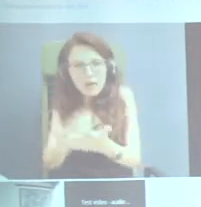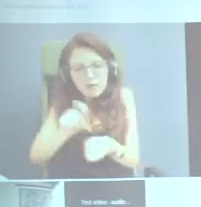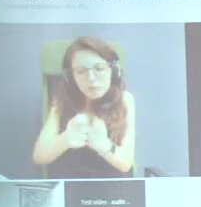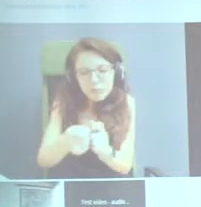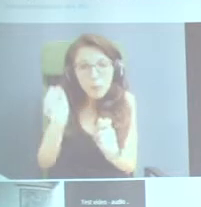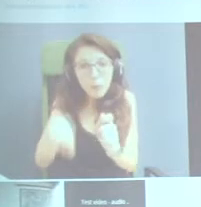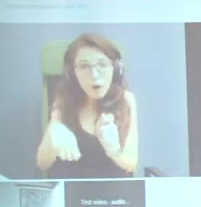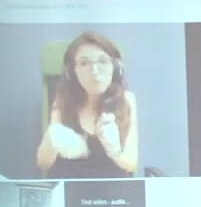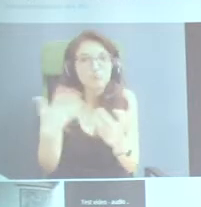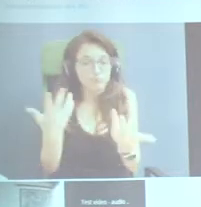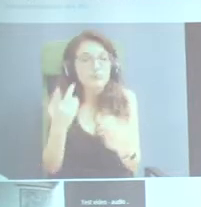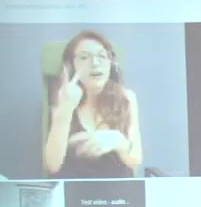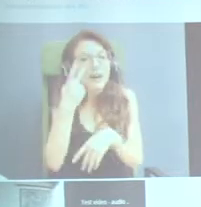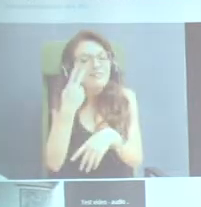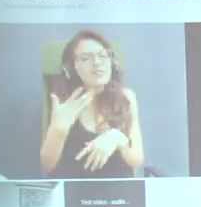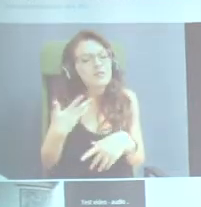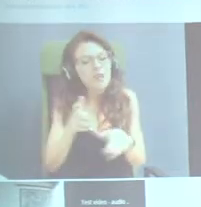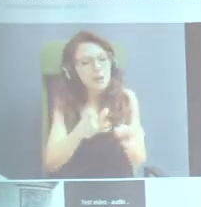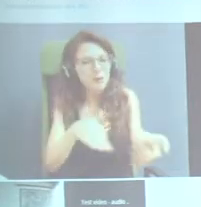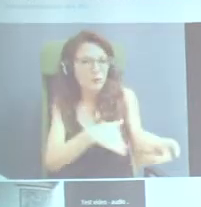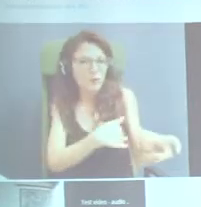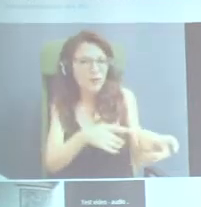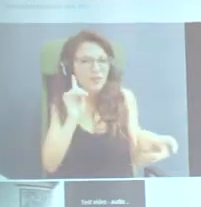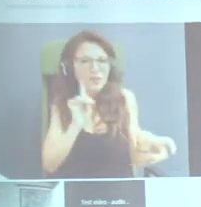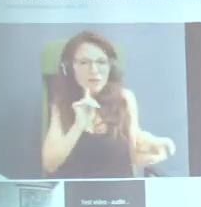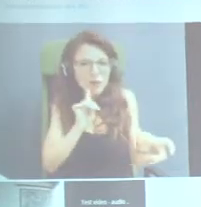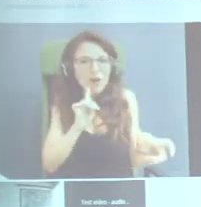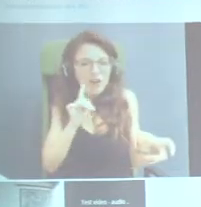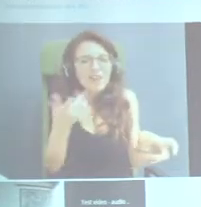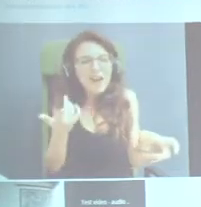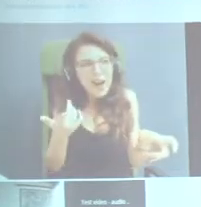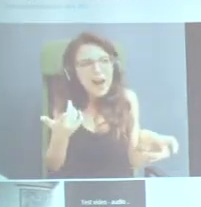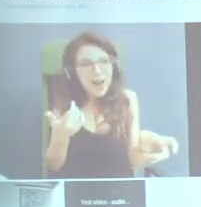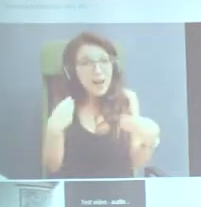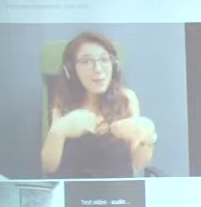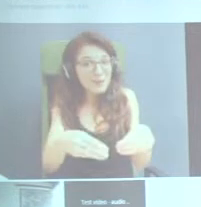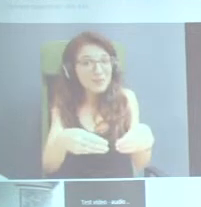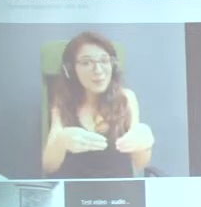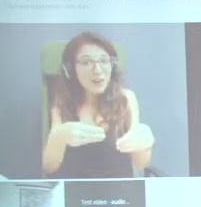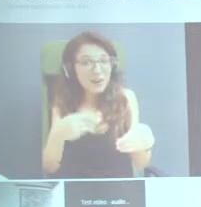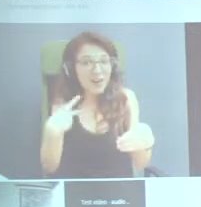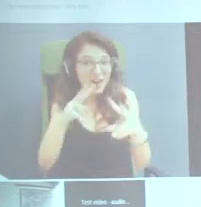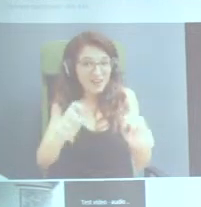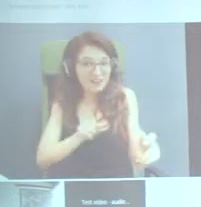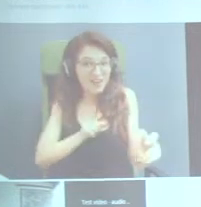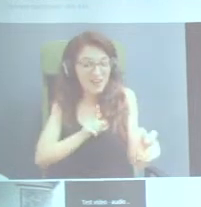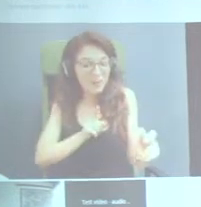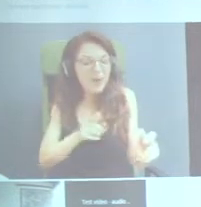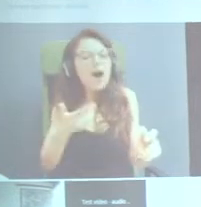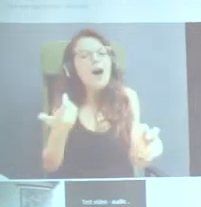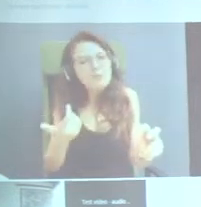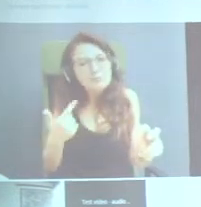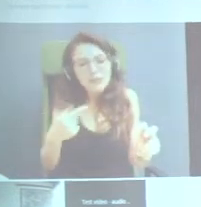e degli studenti sordi che insomma hanno voluto darmi una mano in questo